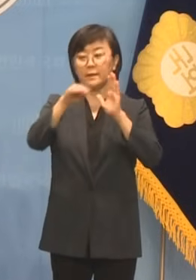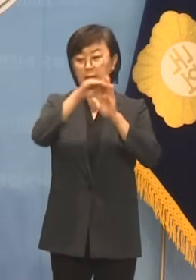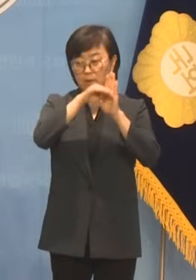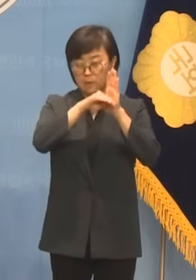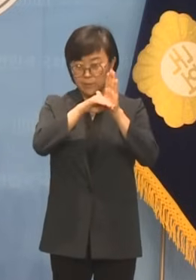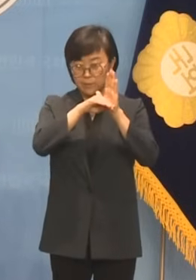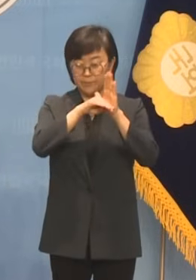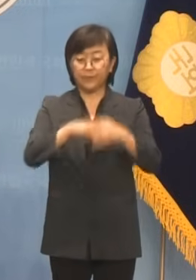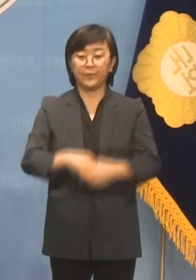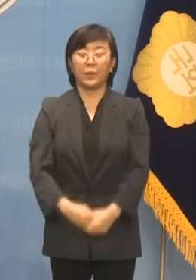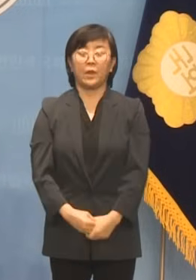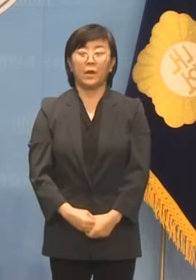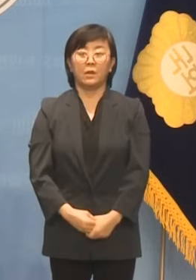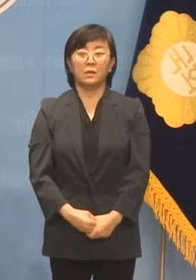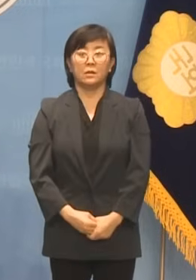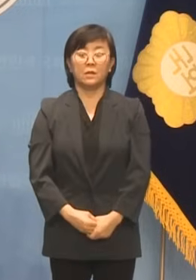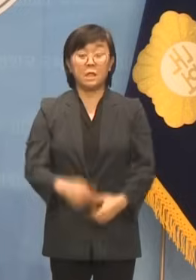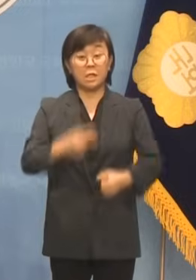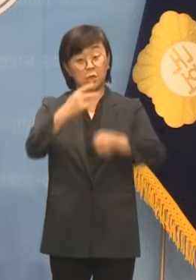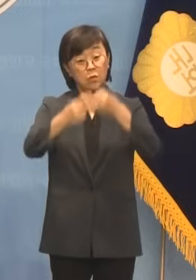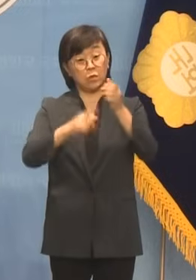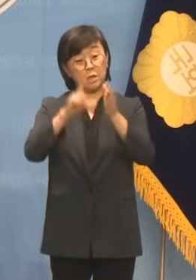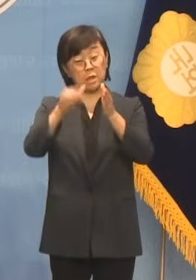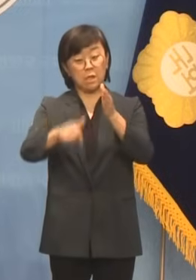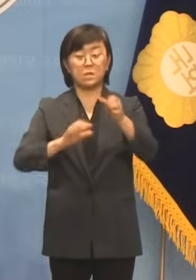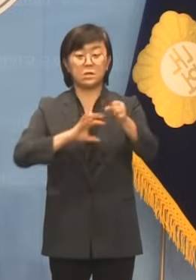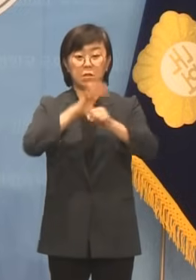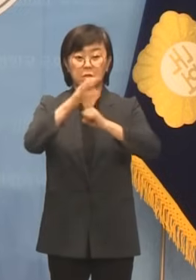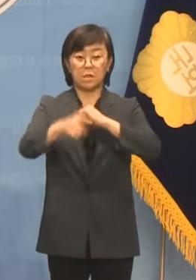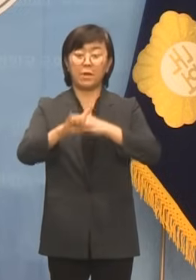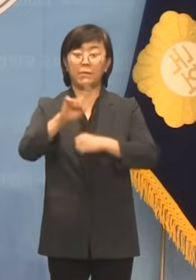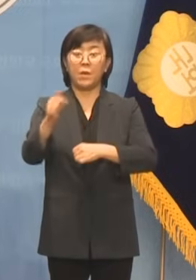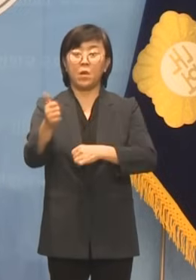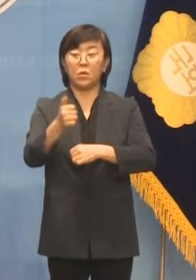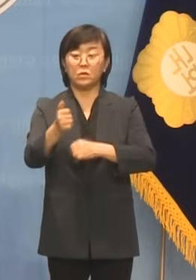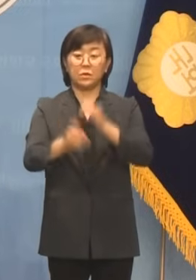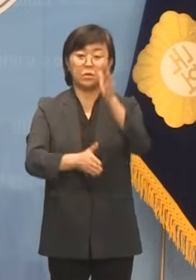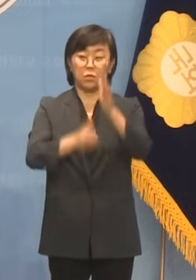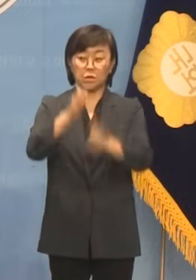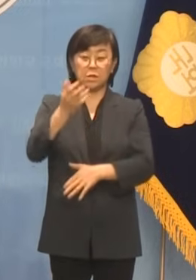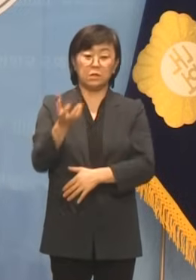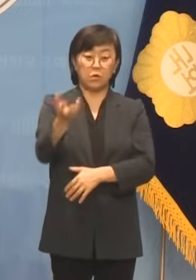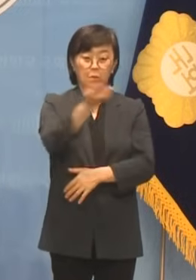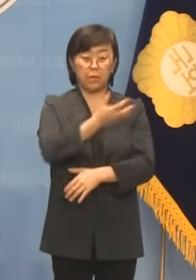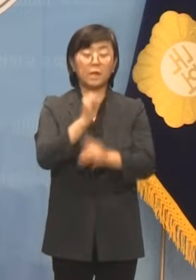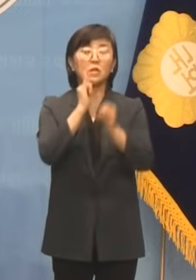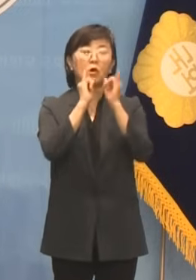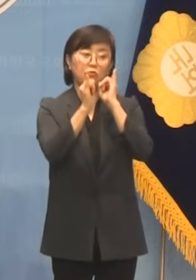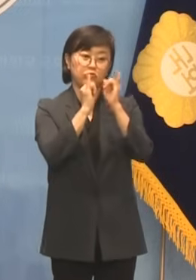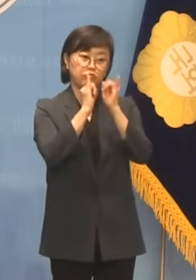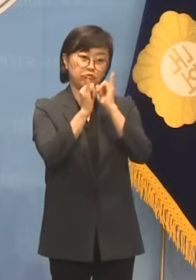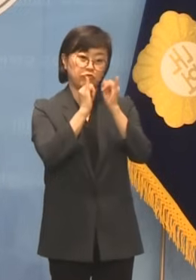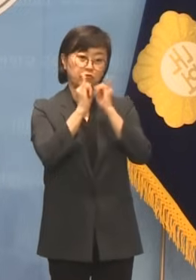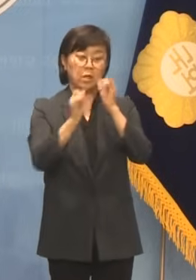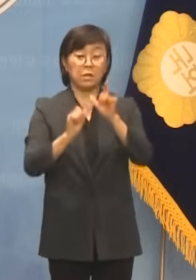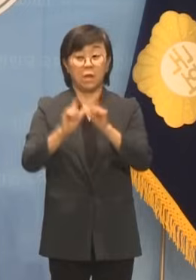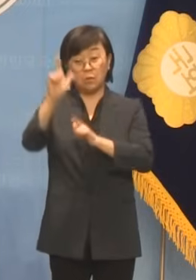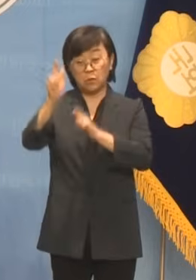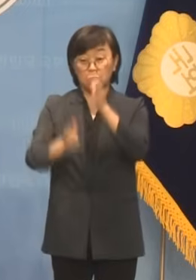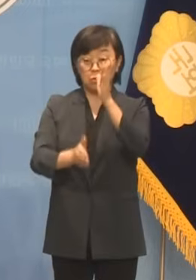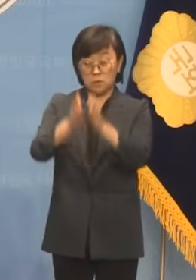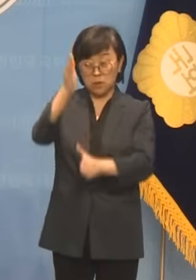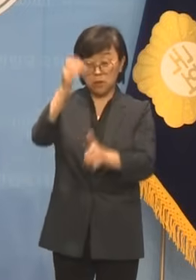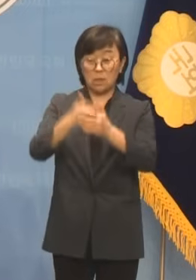것입니다. 저는 2년여의 시간 동안 전 세계 150여 개의 도시들을 돌며 인터뷰를 하였습니다. 대부분의